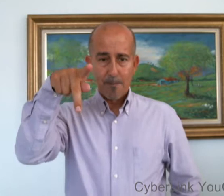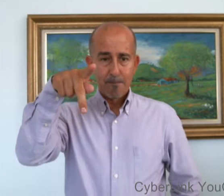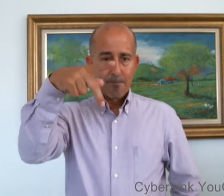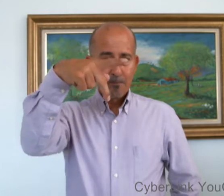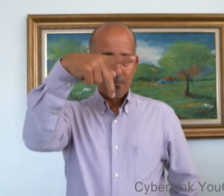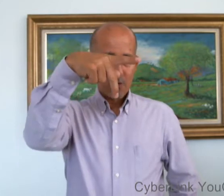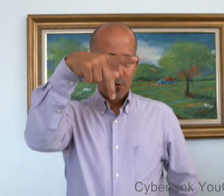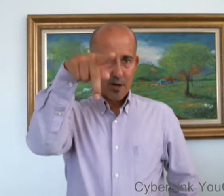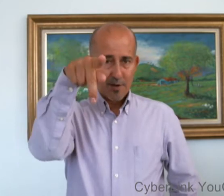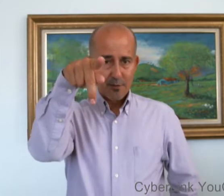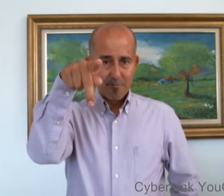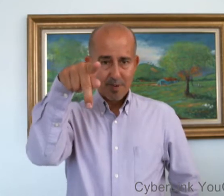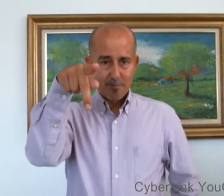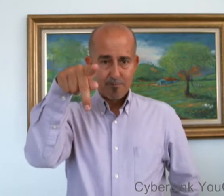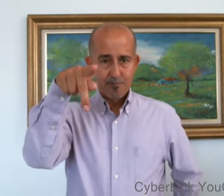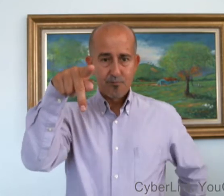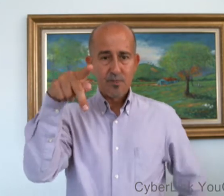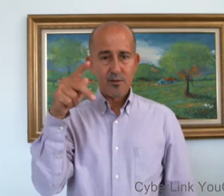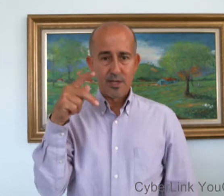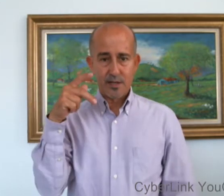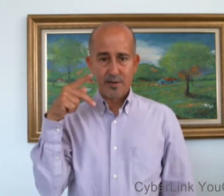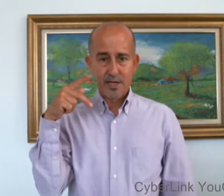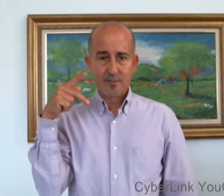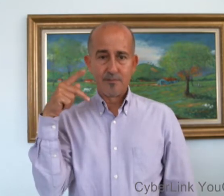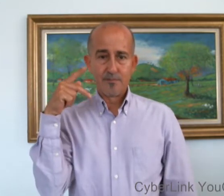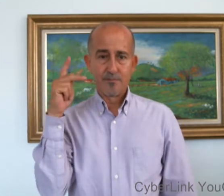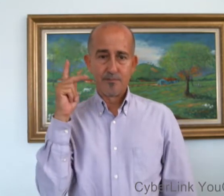con la mano y va de esta manera